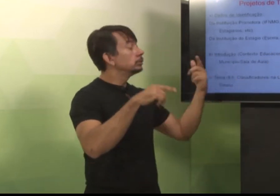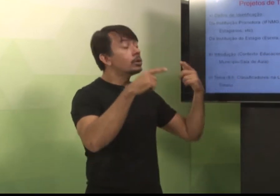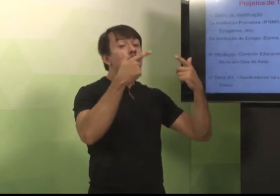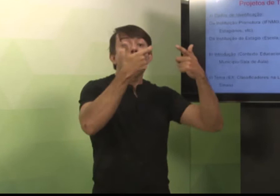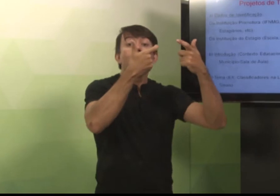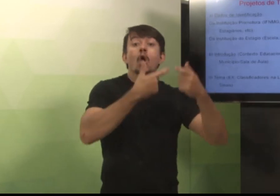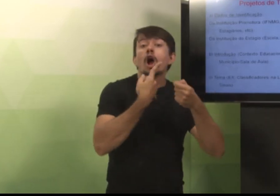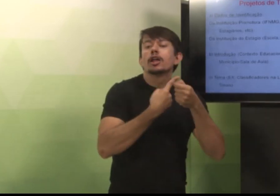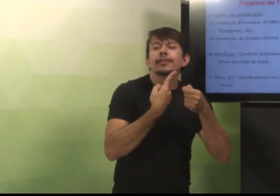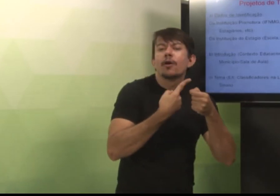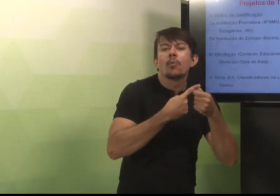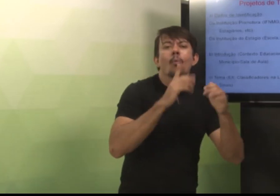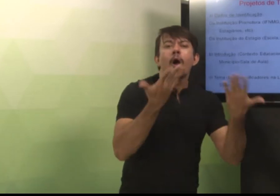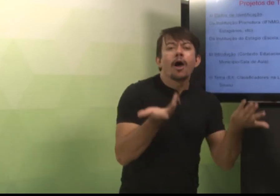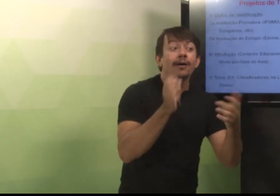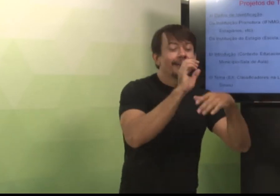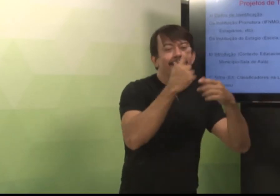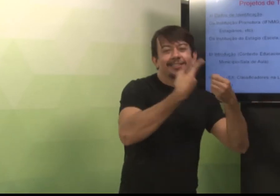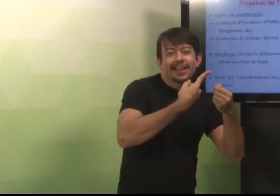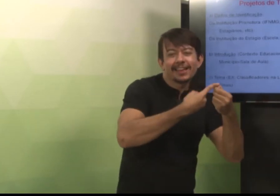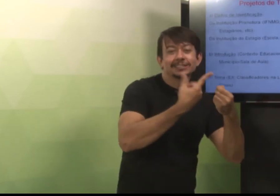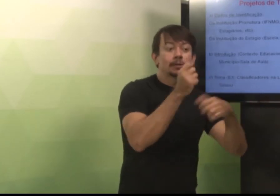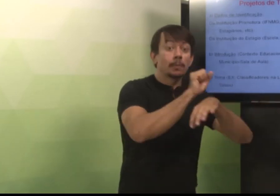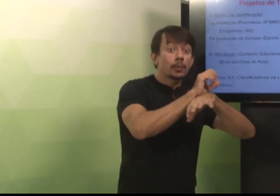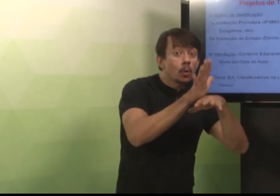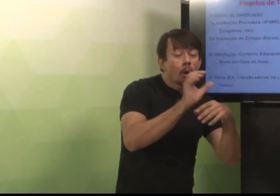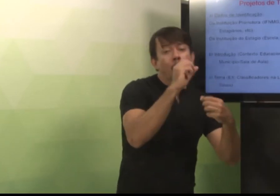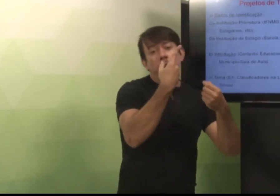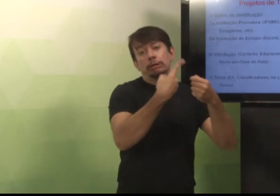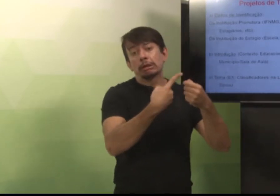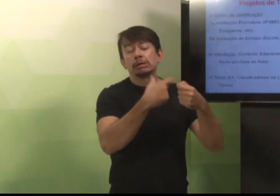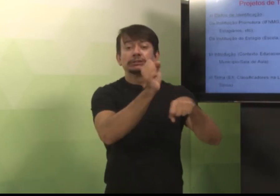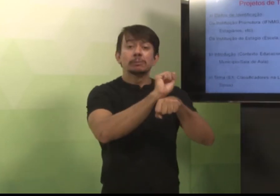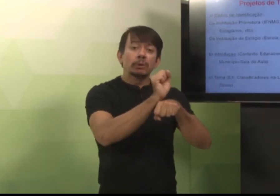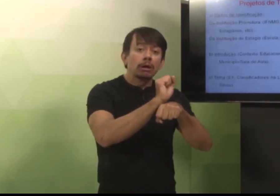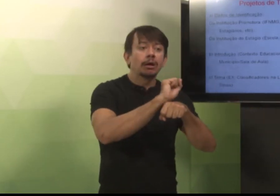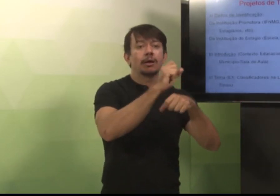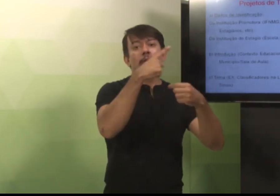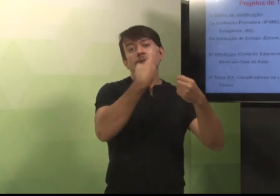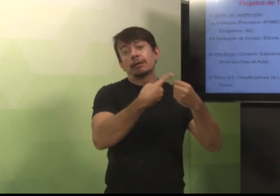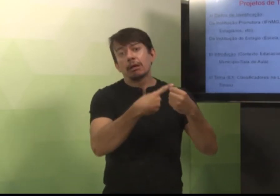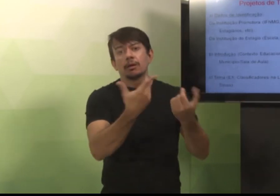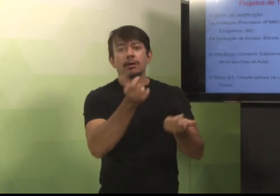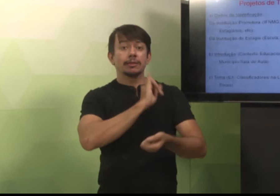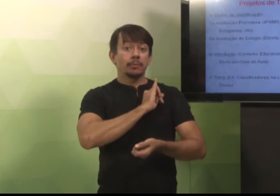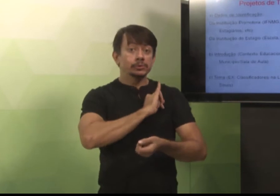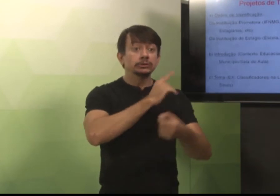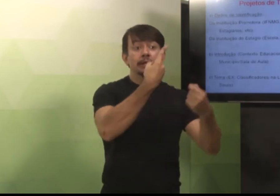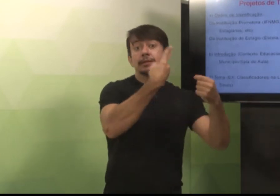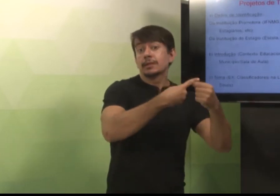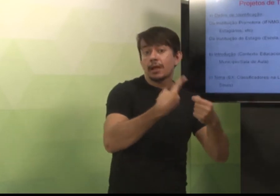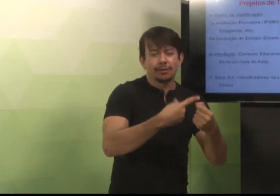Aqui você vai colocar os dados da instituição. O bairro, cidade, Montes Claros,